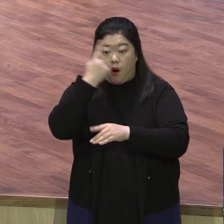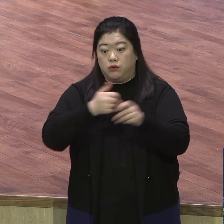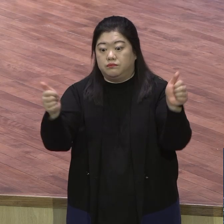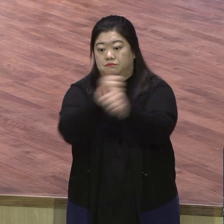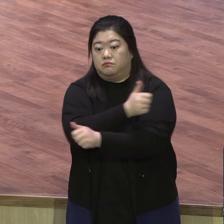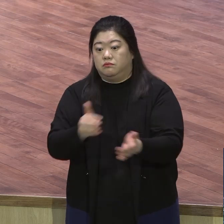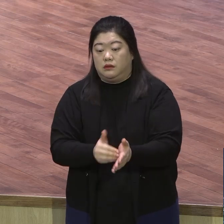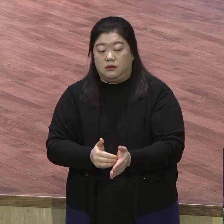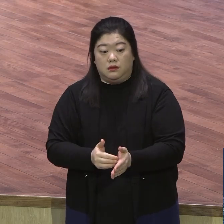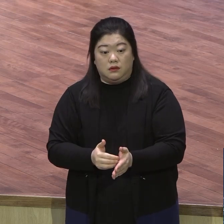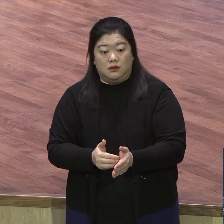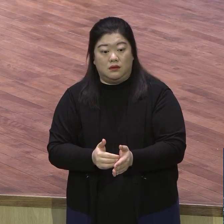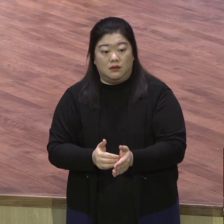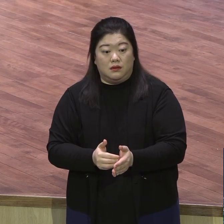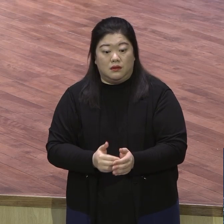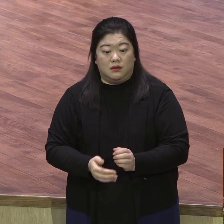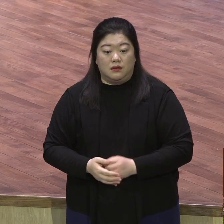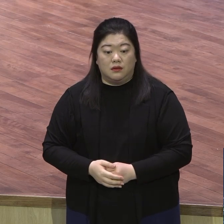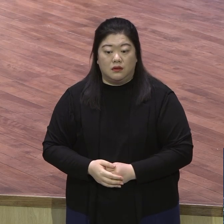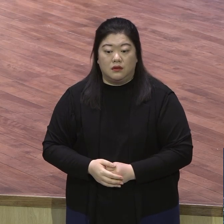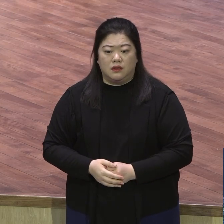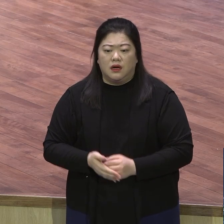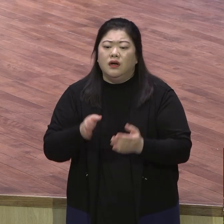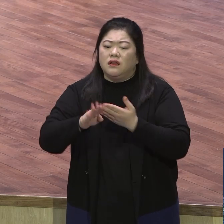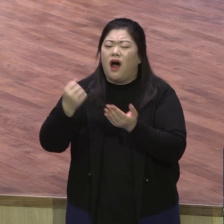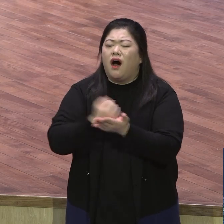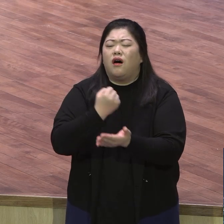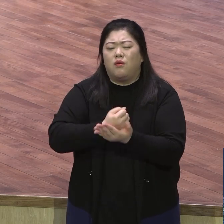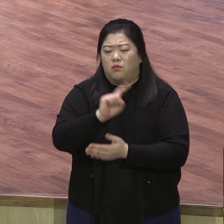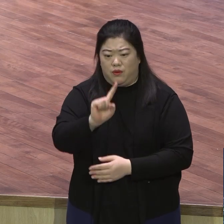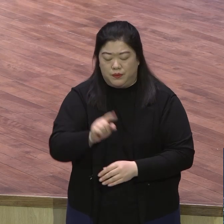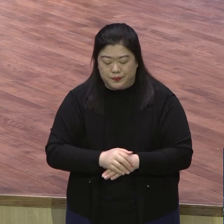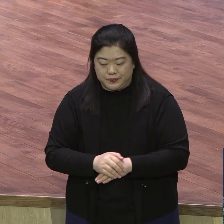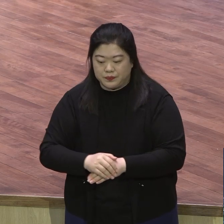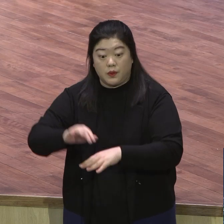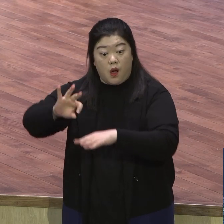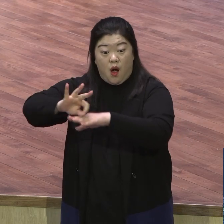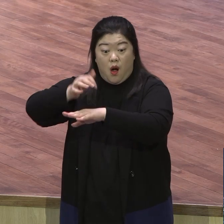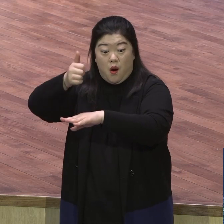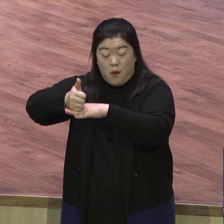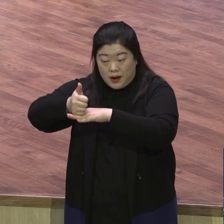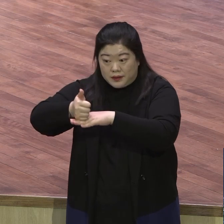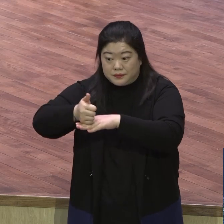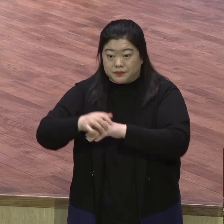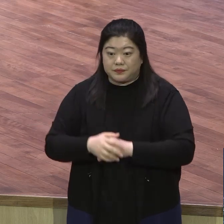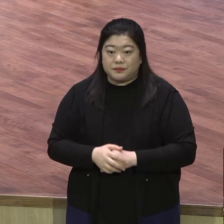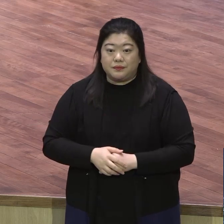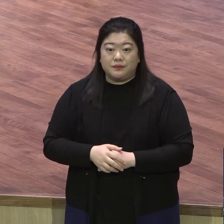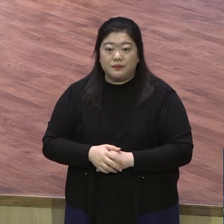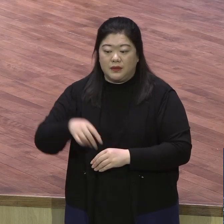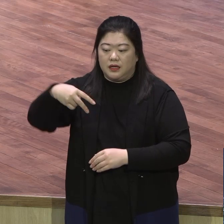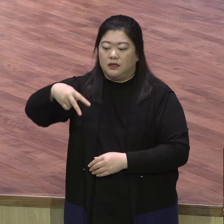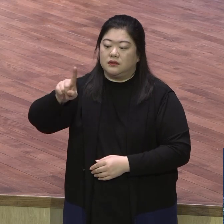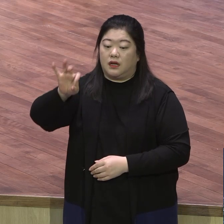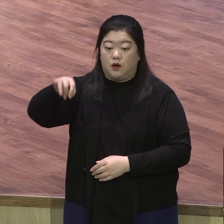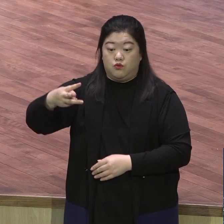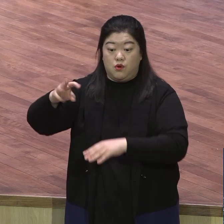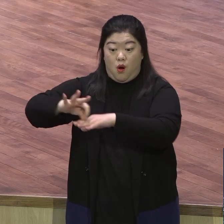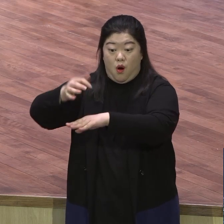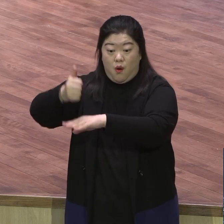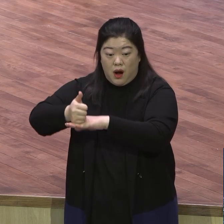더 안타까운 것이 뭐냐 그 위에 내용을 보면 사울왕이 영적으로 그야말로 어떤